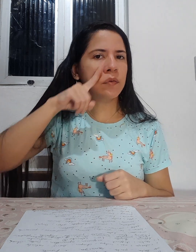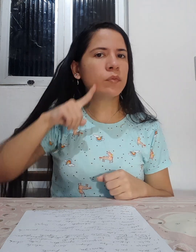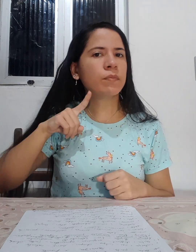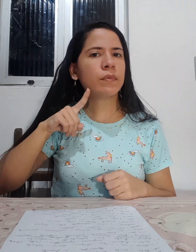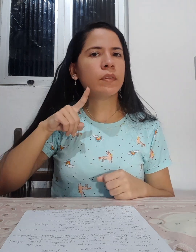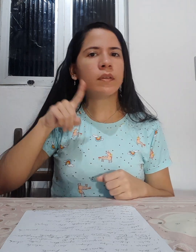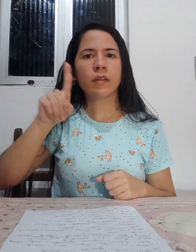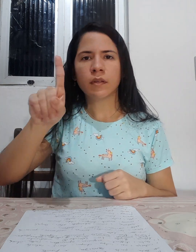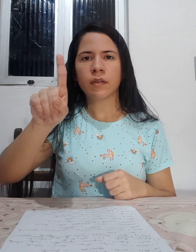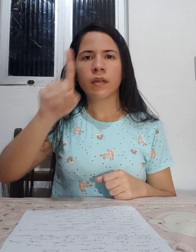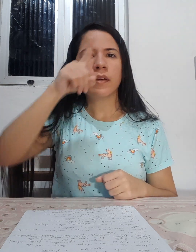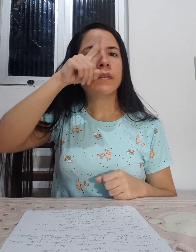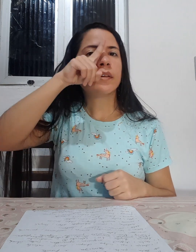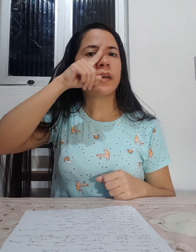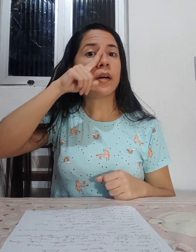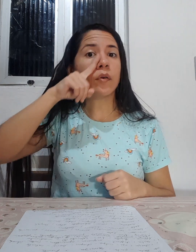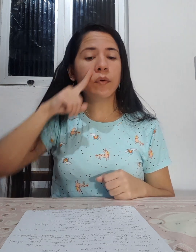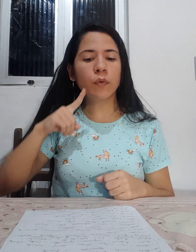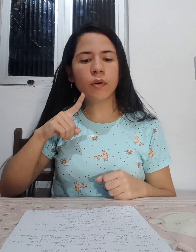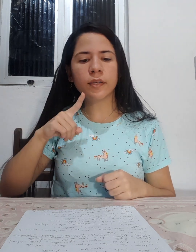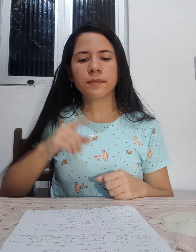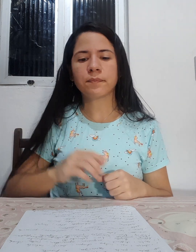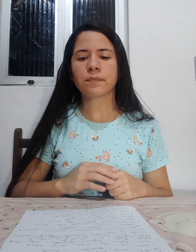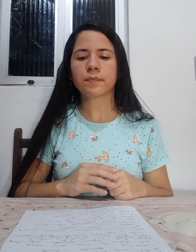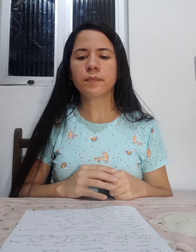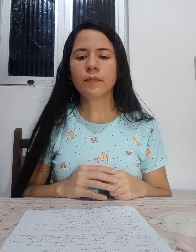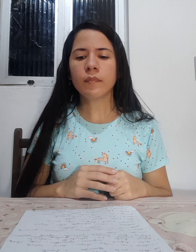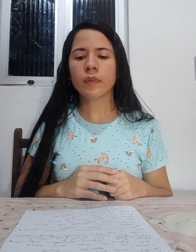Amarelo, que é a cor.